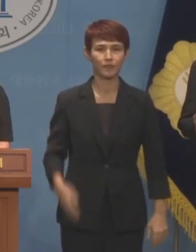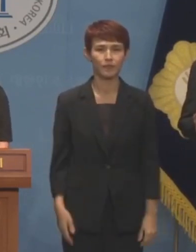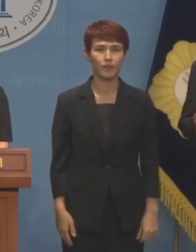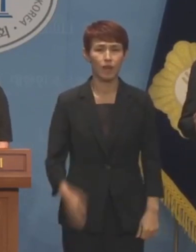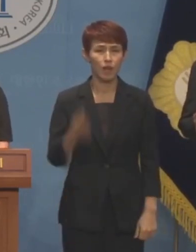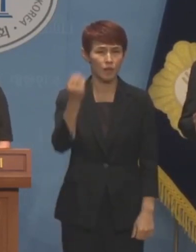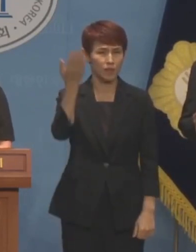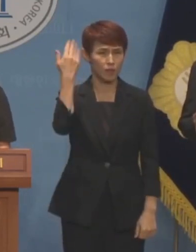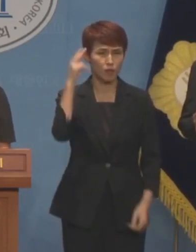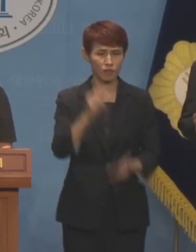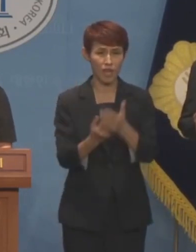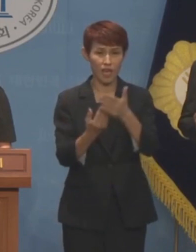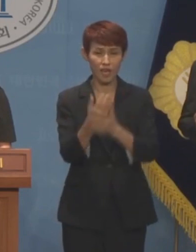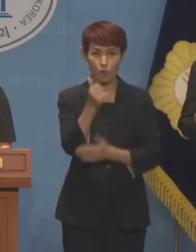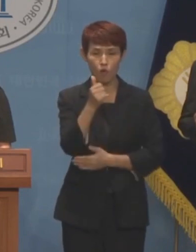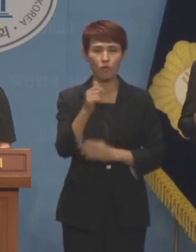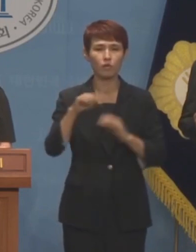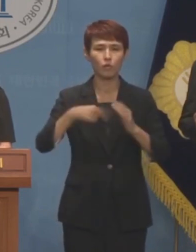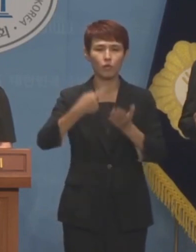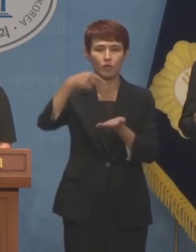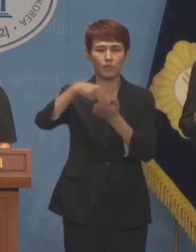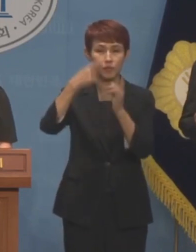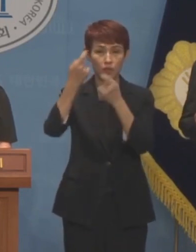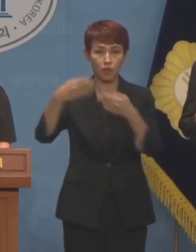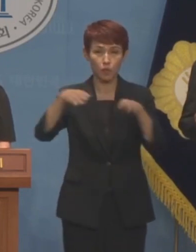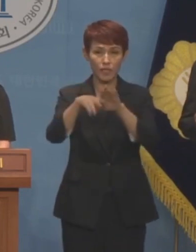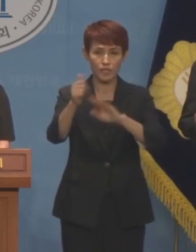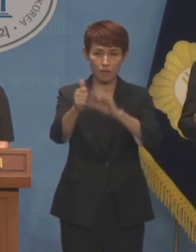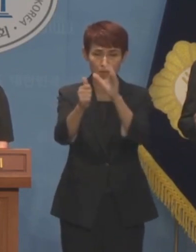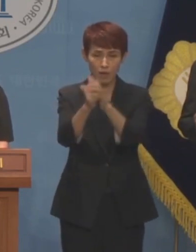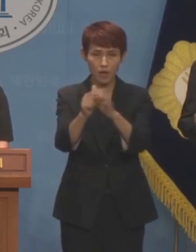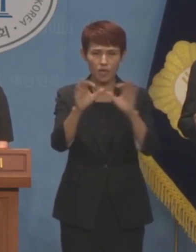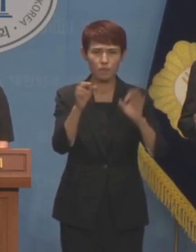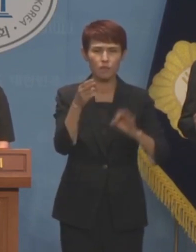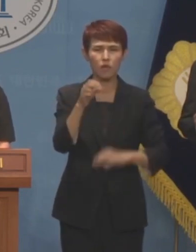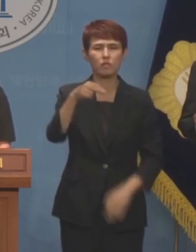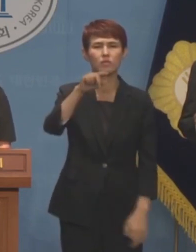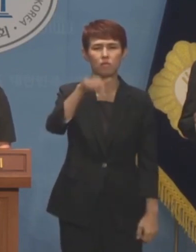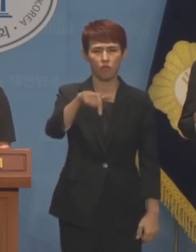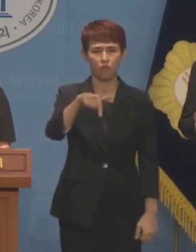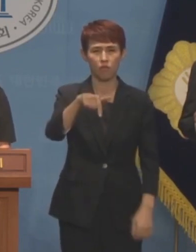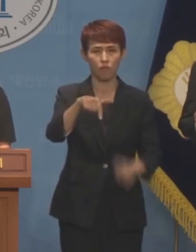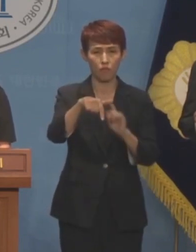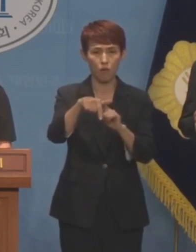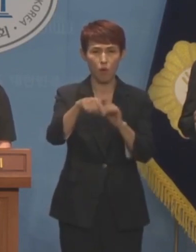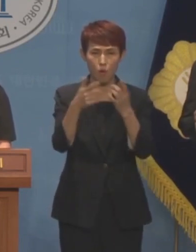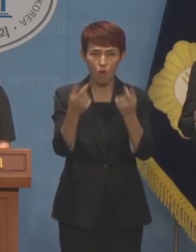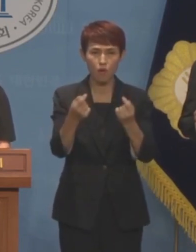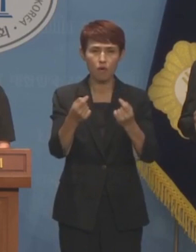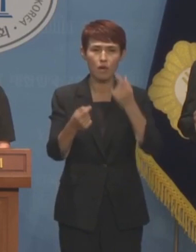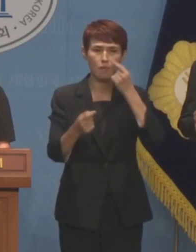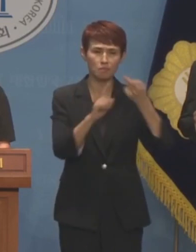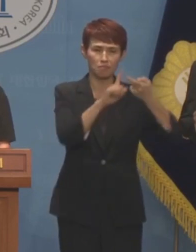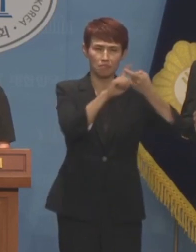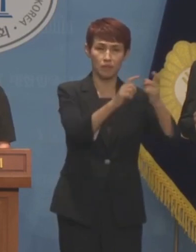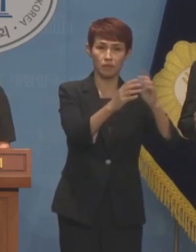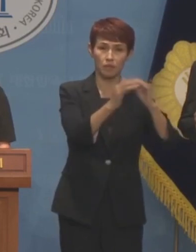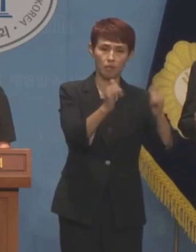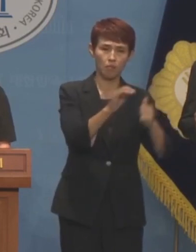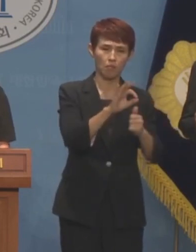문제가 됐었던 김영석 독립기념관장을 비롯해 여러 친일 혹은 극우 사상을 가진 여러